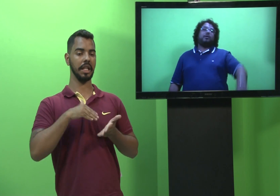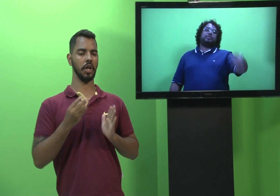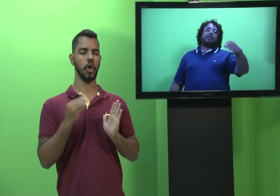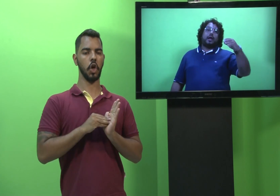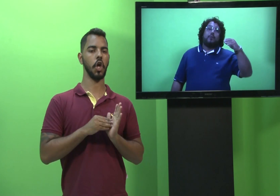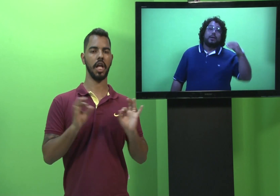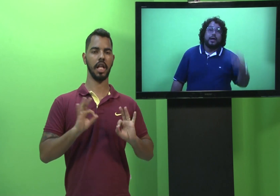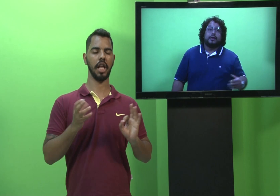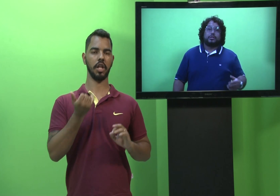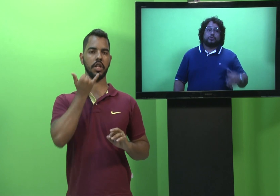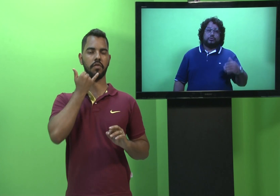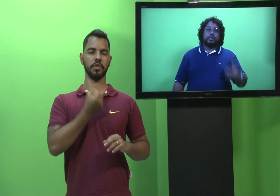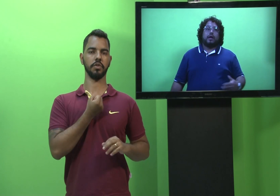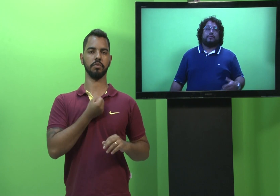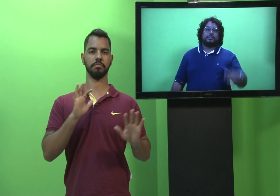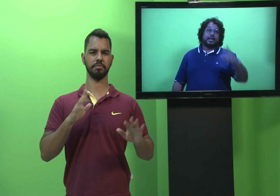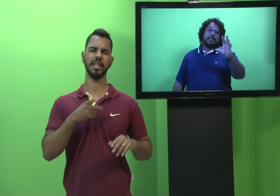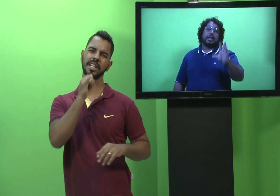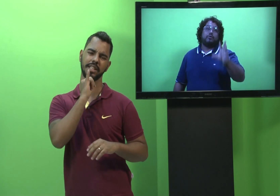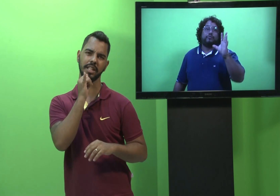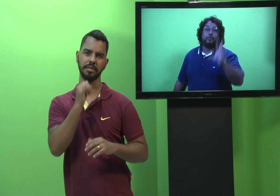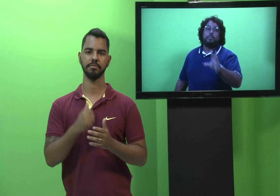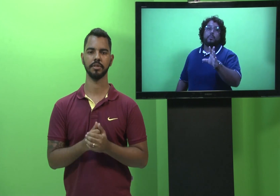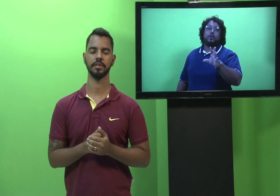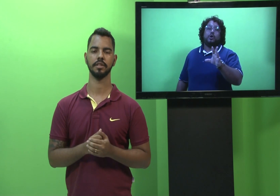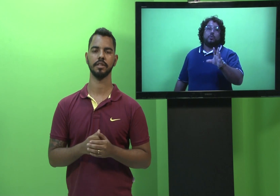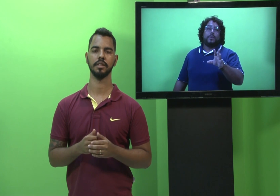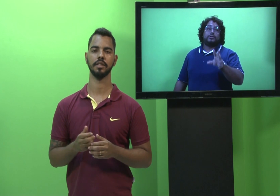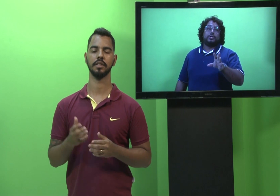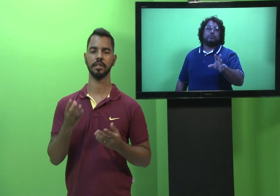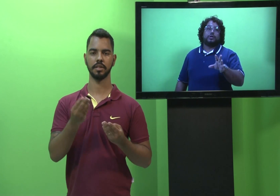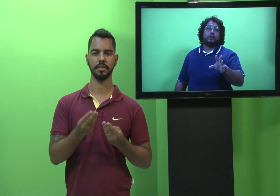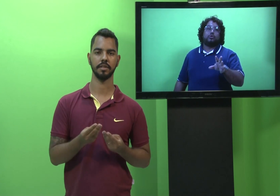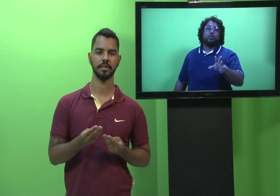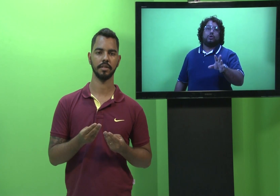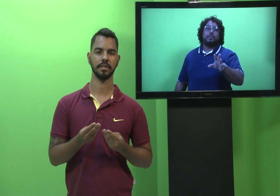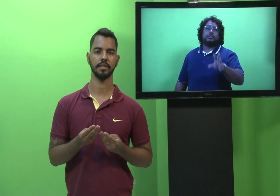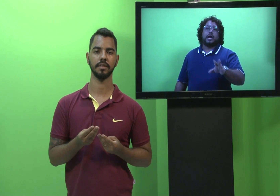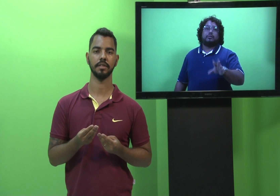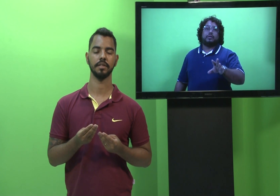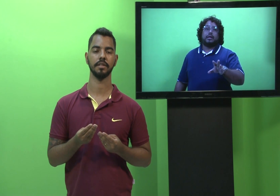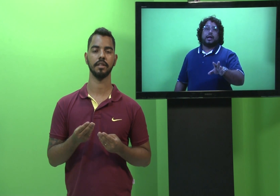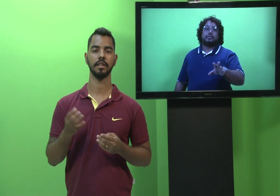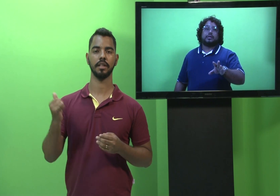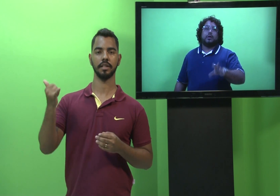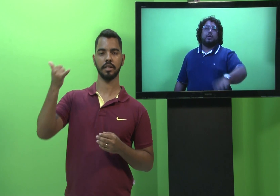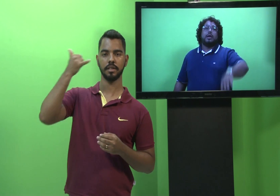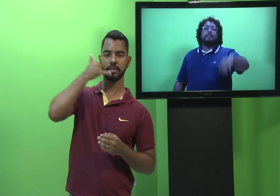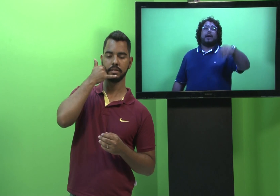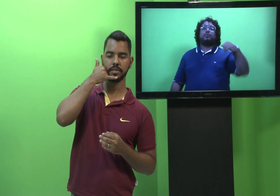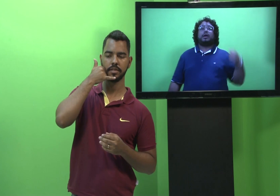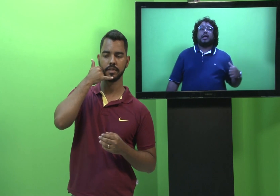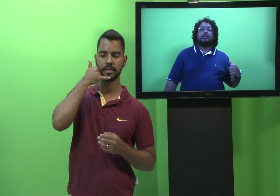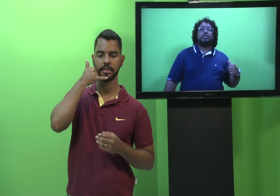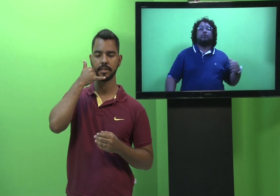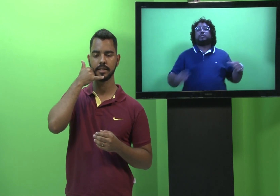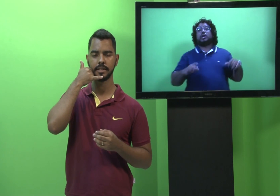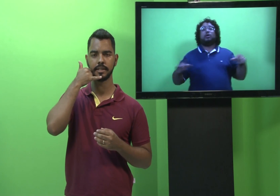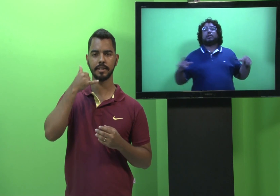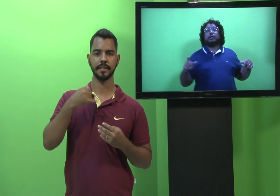Após entregar o bilhete ao seu chefe, a secretária ouviu um pedido de retorno imediato da ligação para o cliente e não tinha